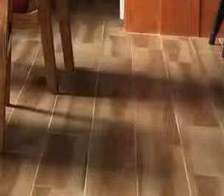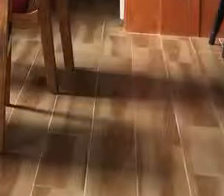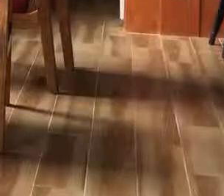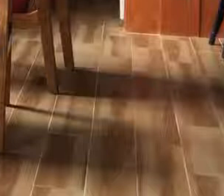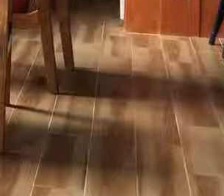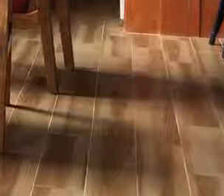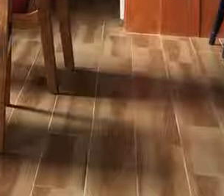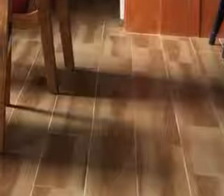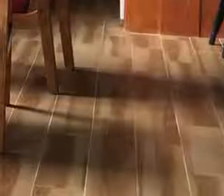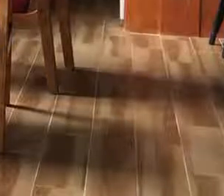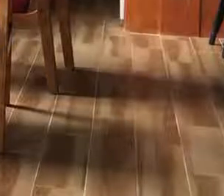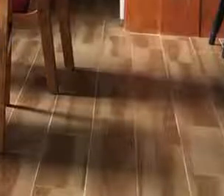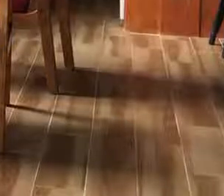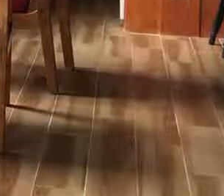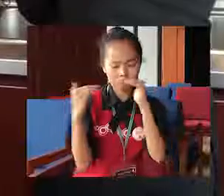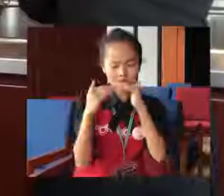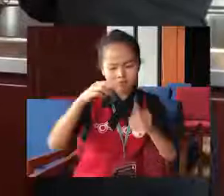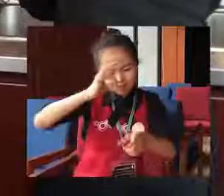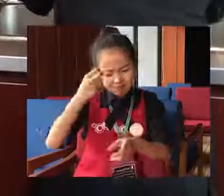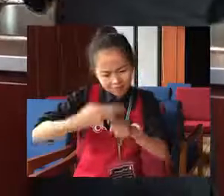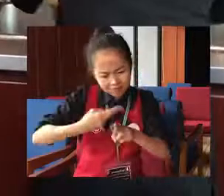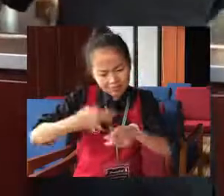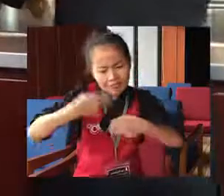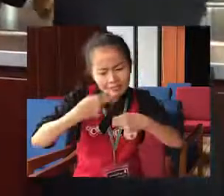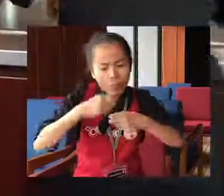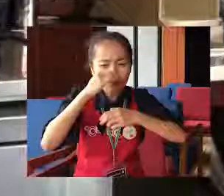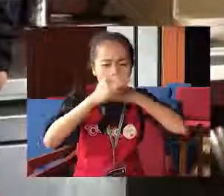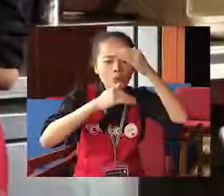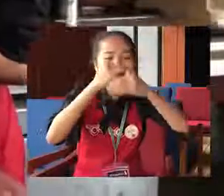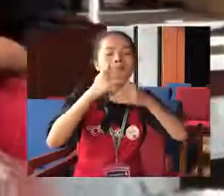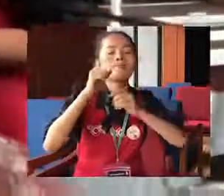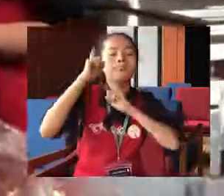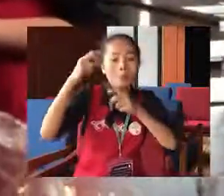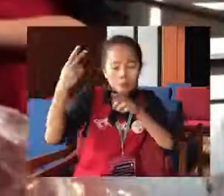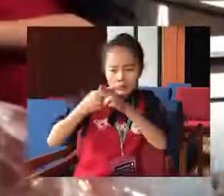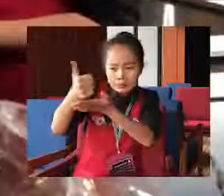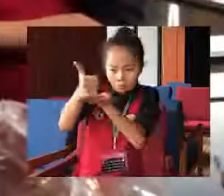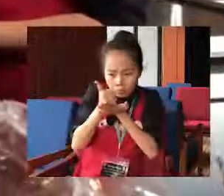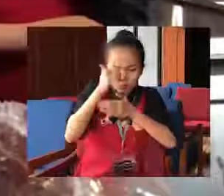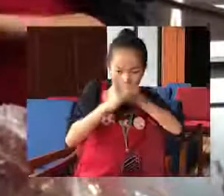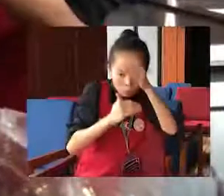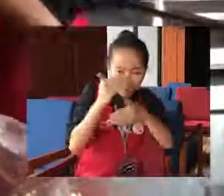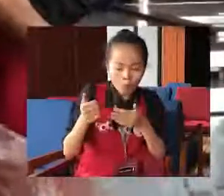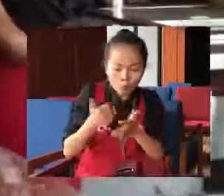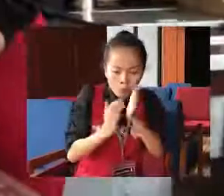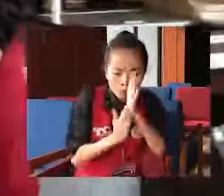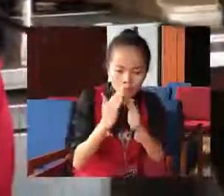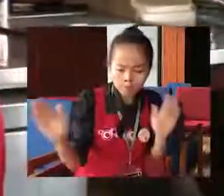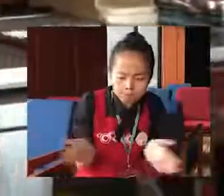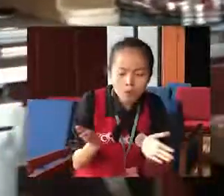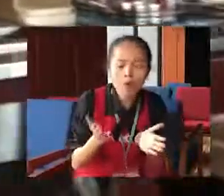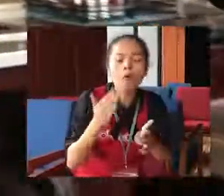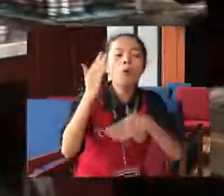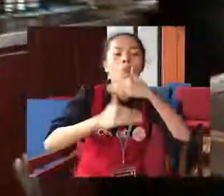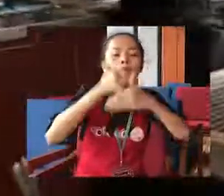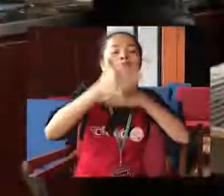គឺដំបូងគឺខ្ញុំចាប់ដើមបង្រៀនពួកគាត់បង្រៀនធ្វើសញ្ញាតាមពាក្យខ្លះៗហើយពួកគាត់ជាអ្នកស្ដាប់ឮហ្នឹងគឺ